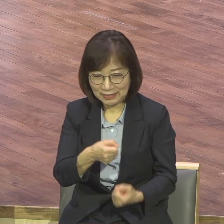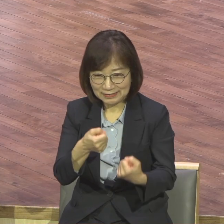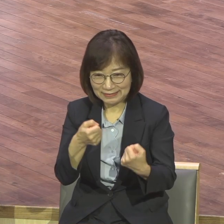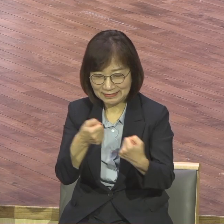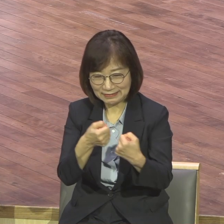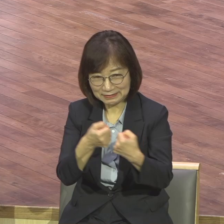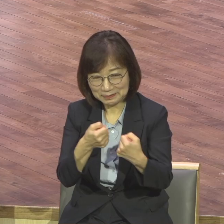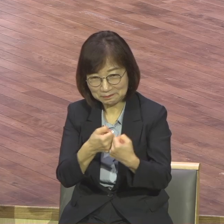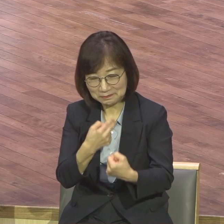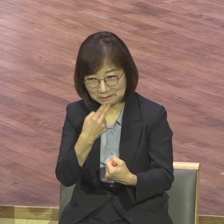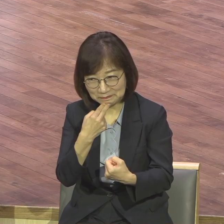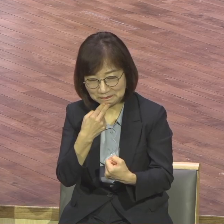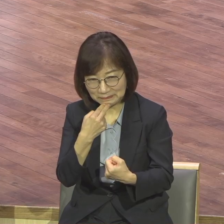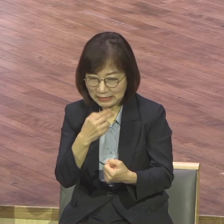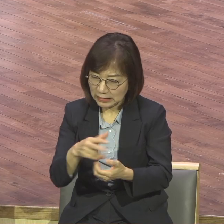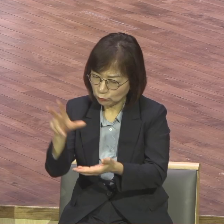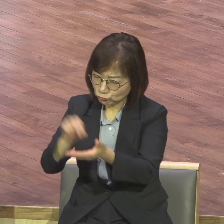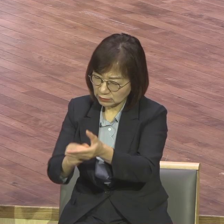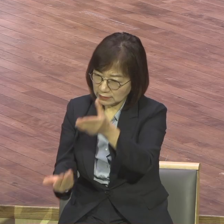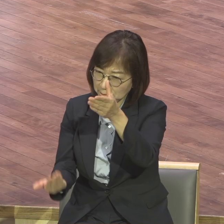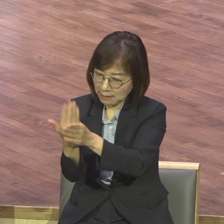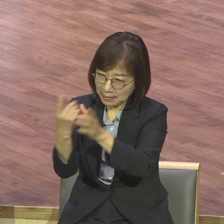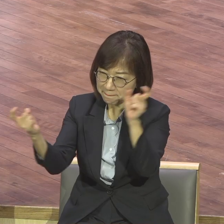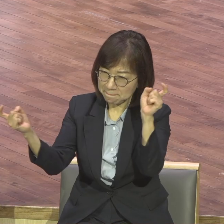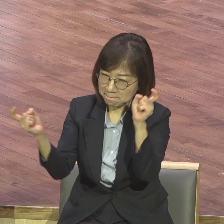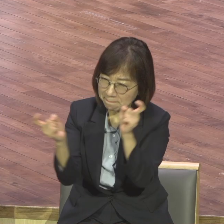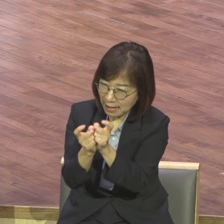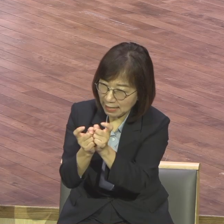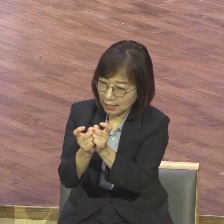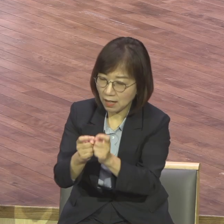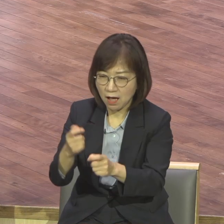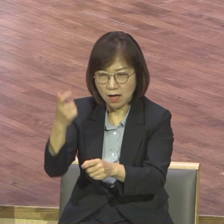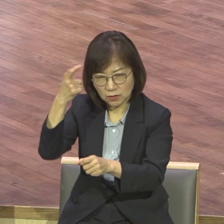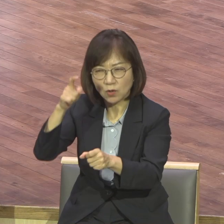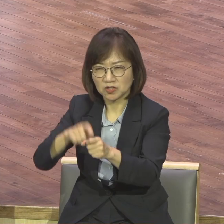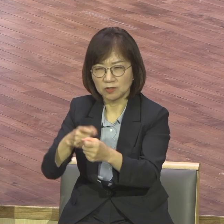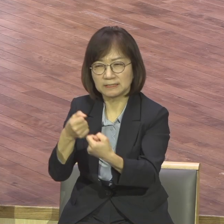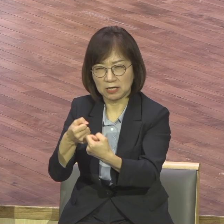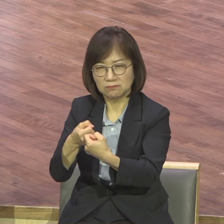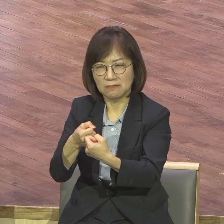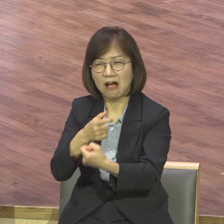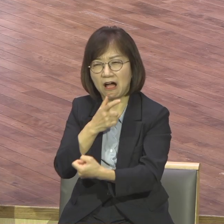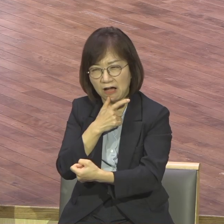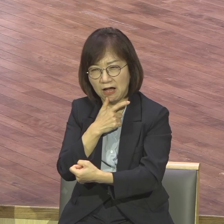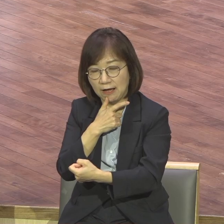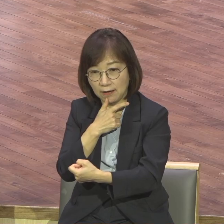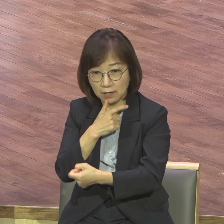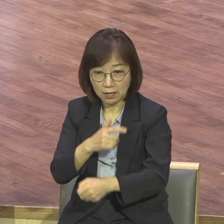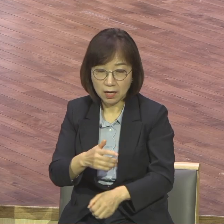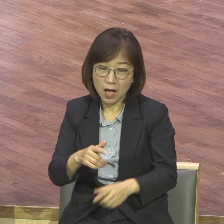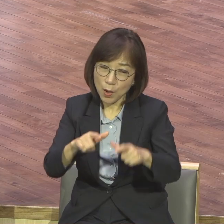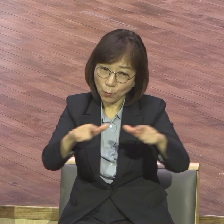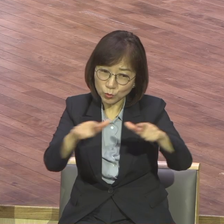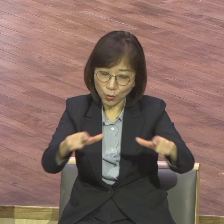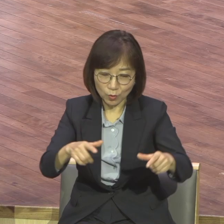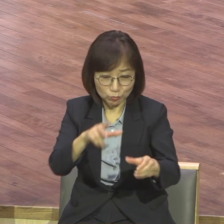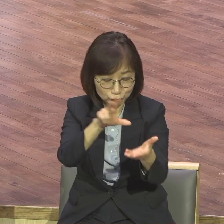아 내가 영적 싸움이구나 이거 이렇게 해석해야 되는데 육신적인 감정을 가지고